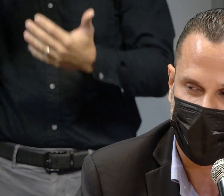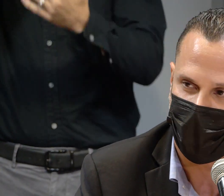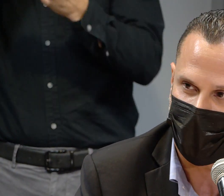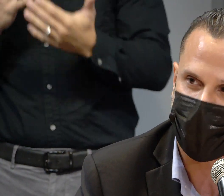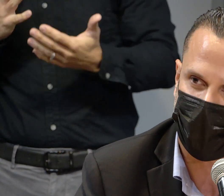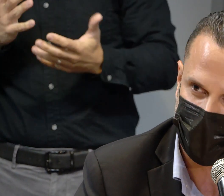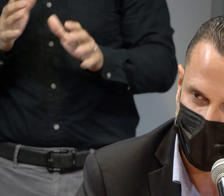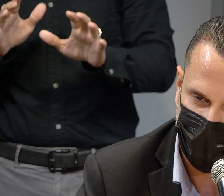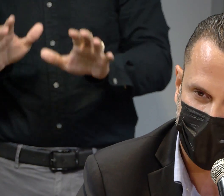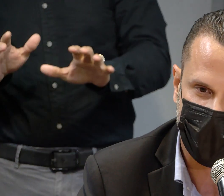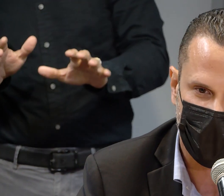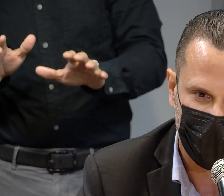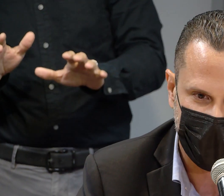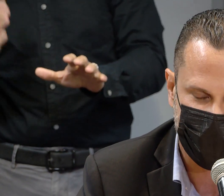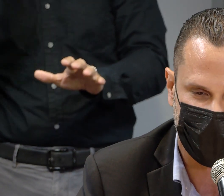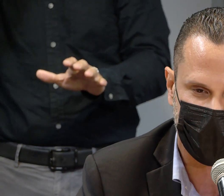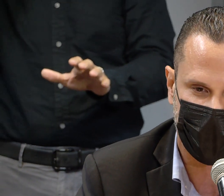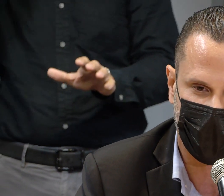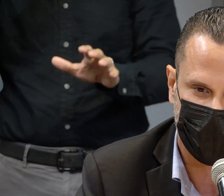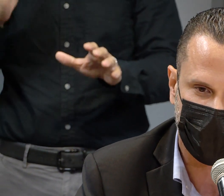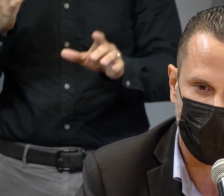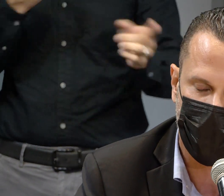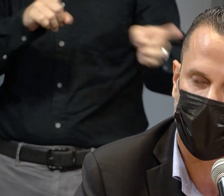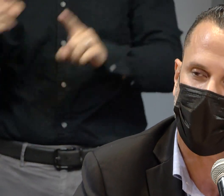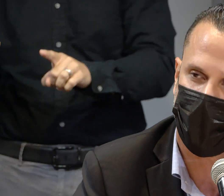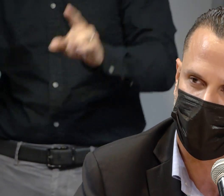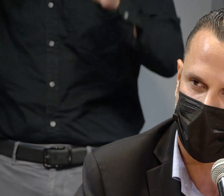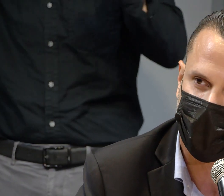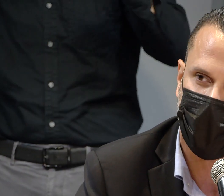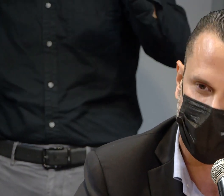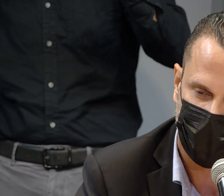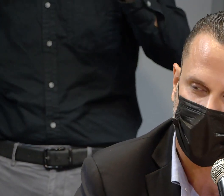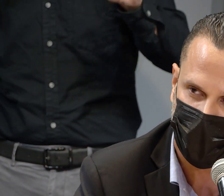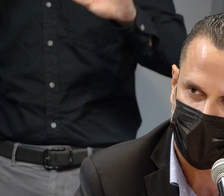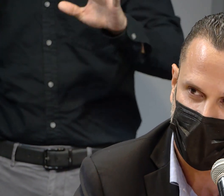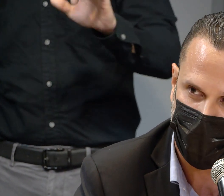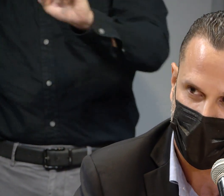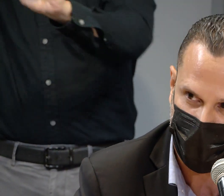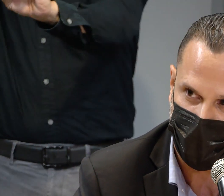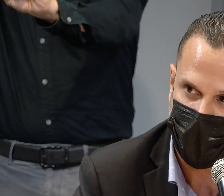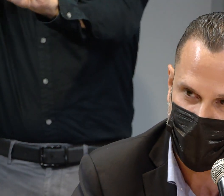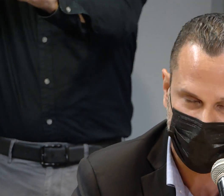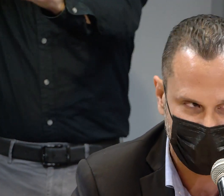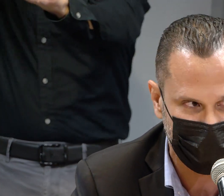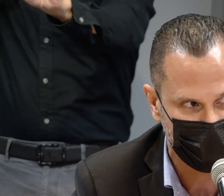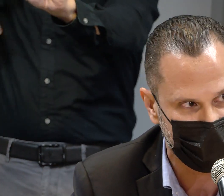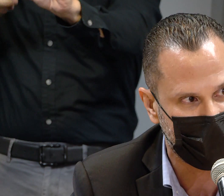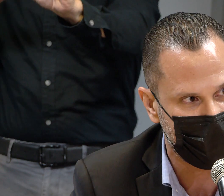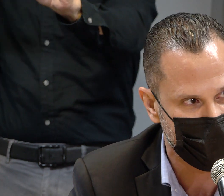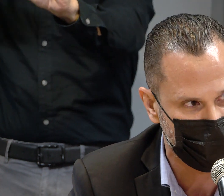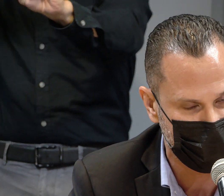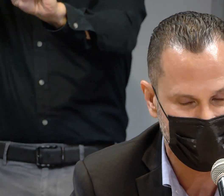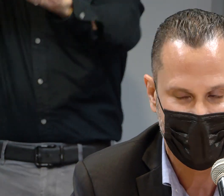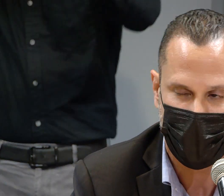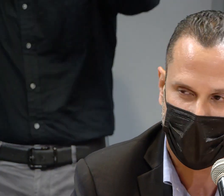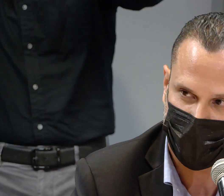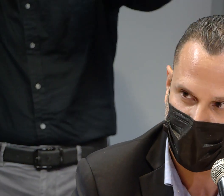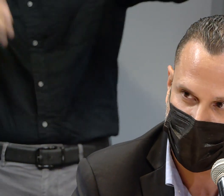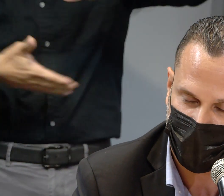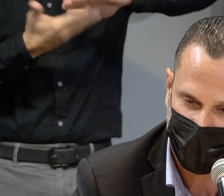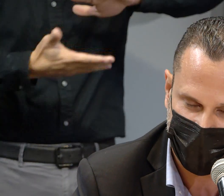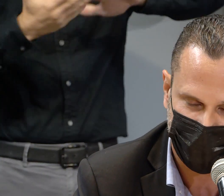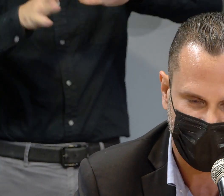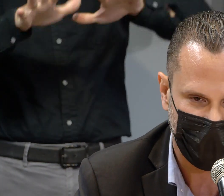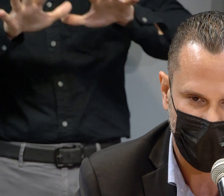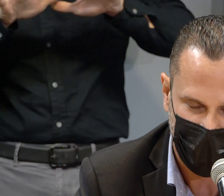quiero minimizar lo verdad es lamentable y no es no estamos cumpliendo con nuestro objetivo y eso es lo que no tenemos a cumplir con ese objetivo de tener la generación para